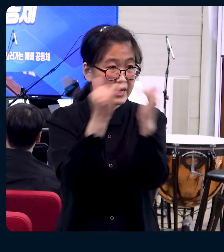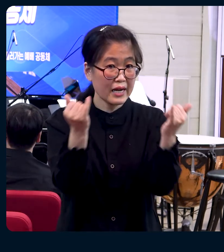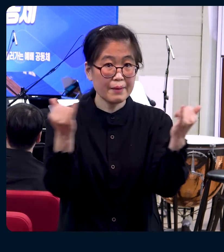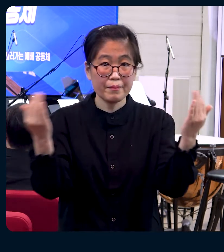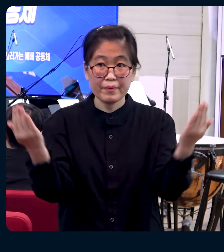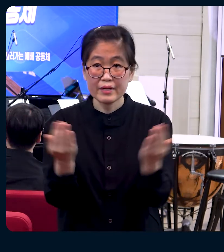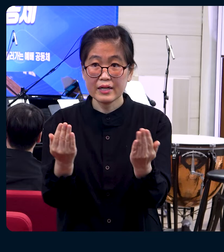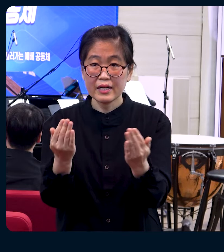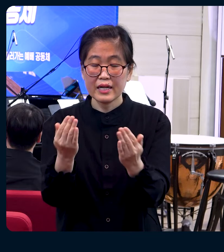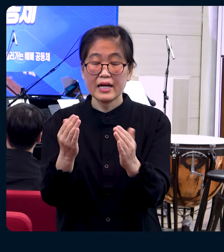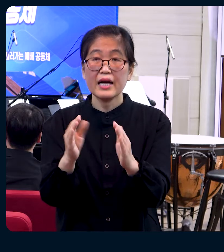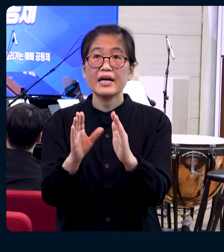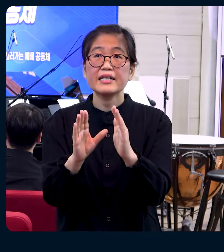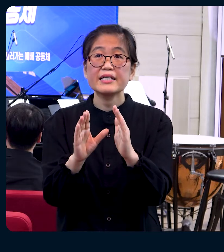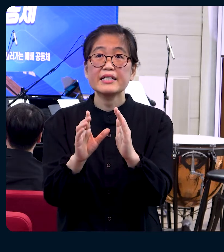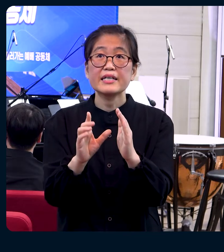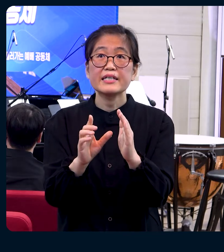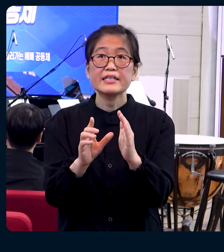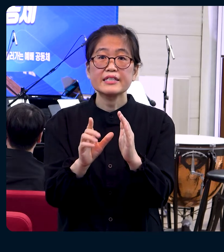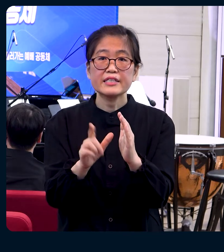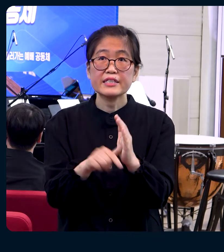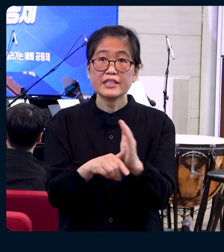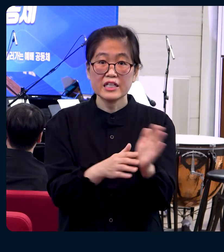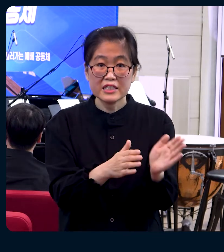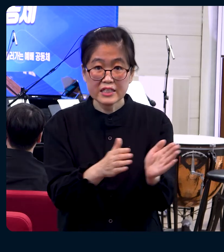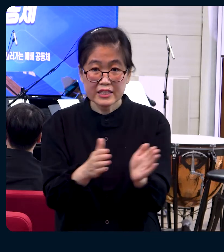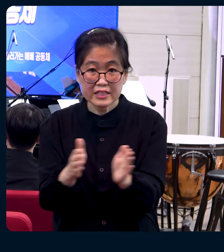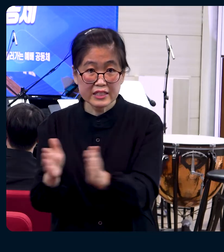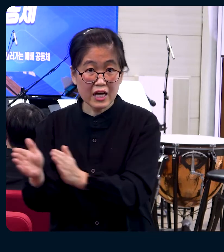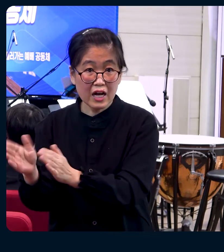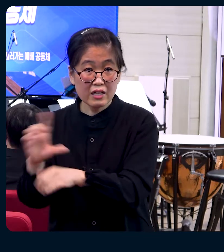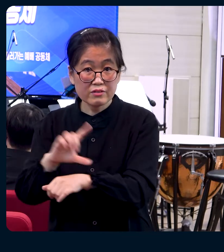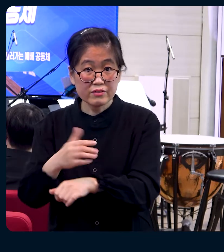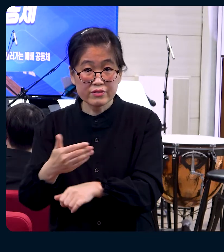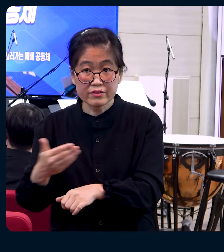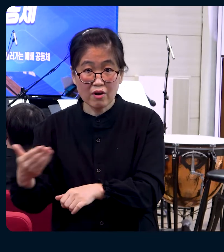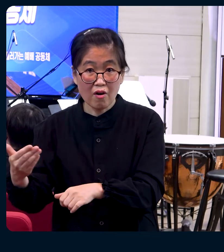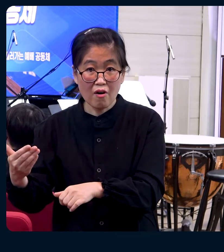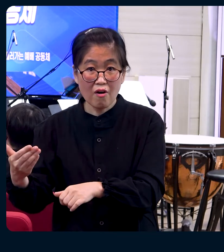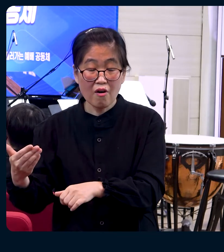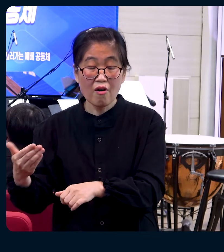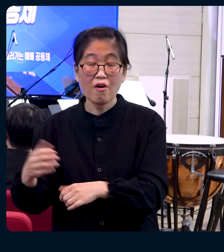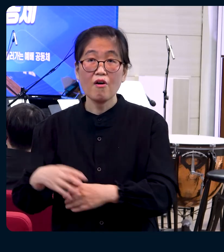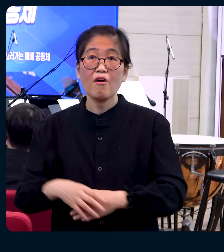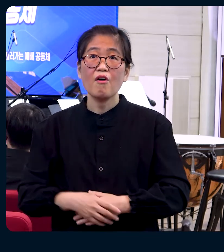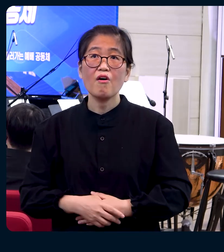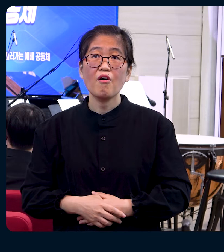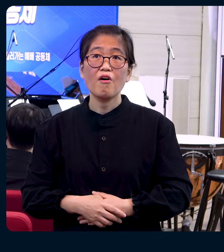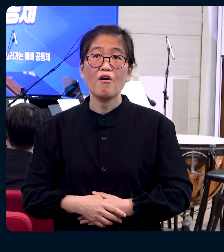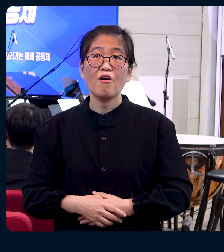모든 사람의 인생은요, 시간이 지나가는 시간만이 아닙니다.